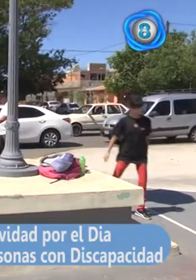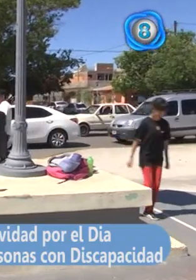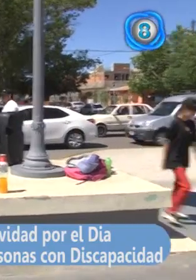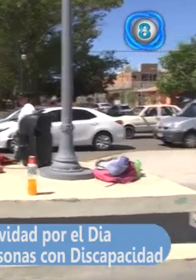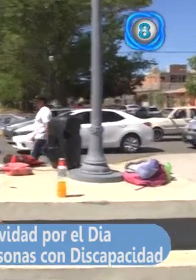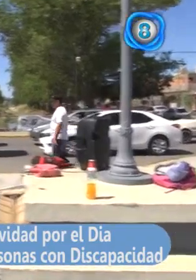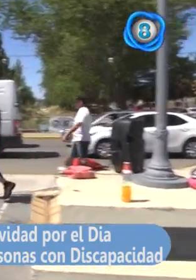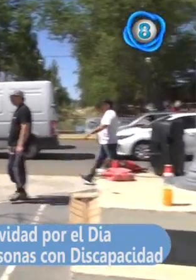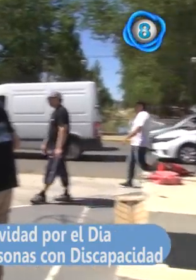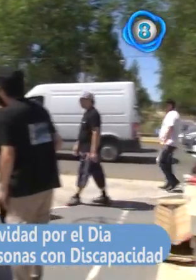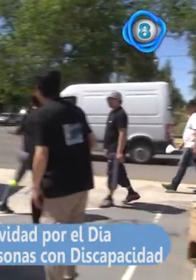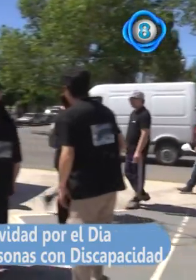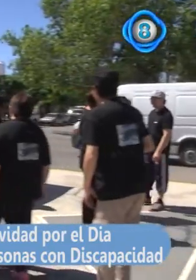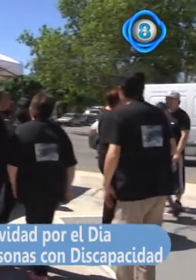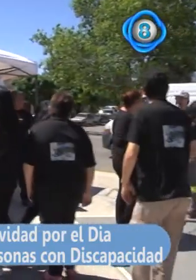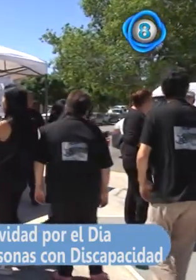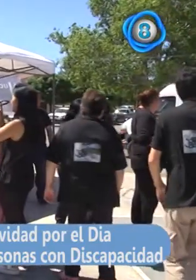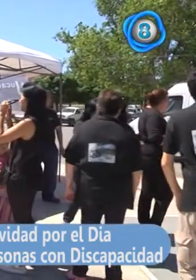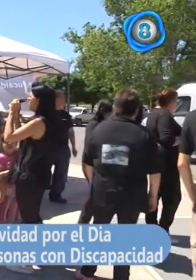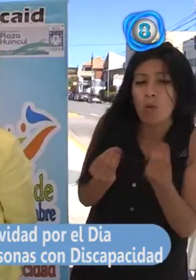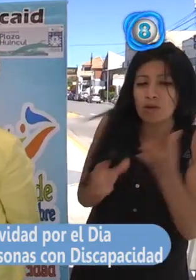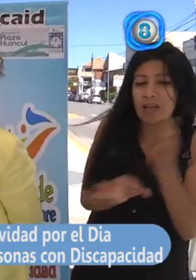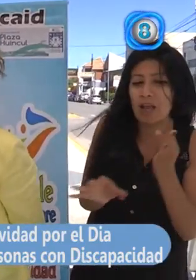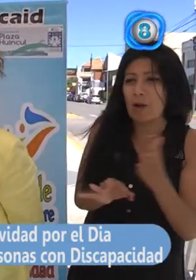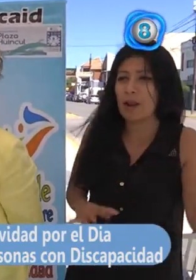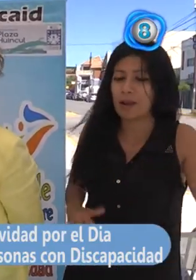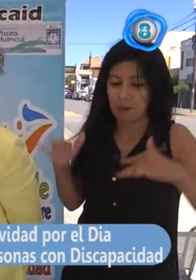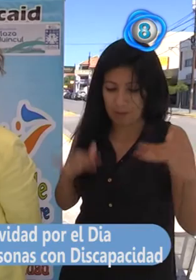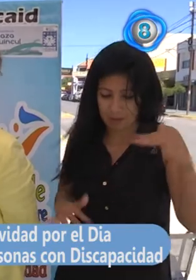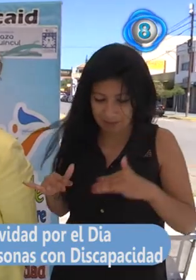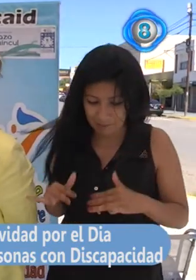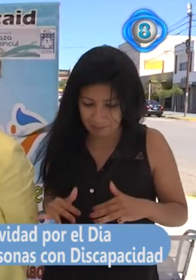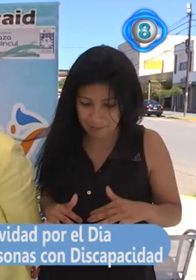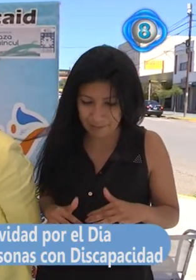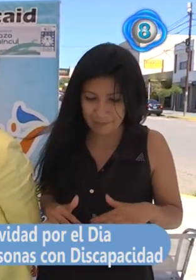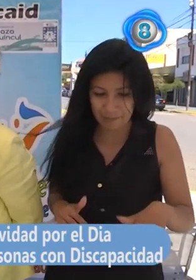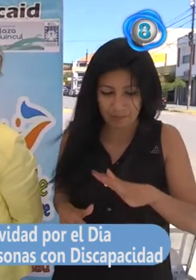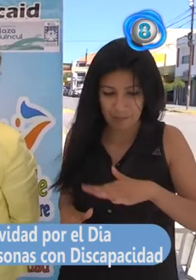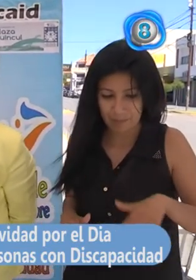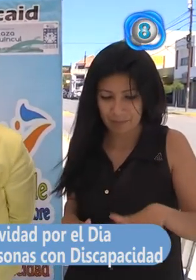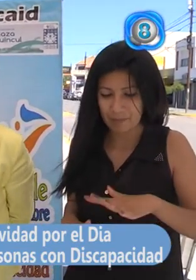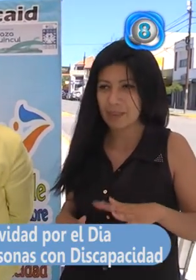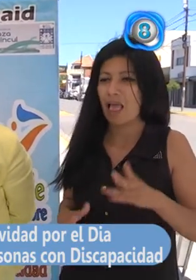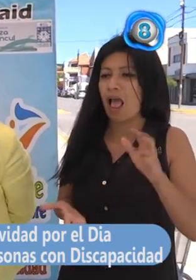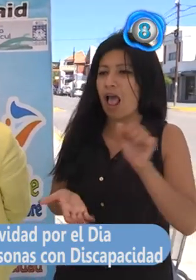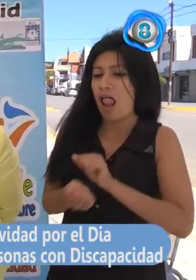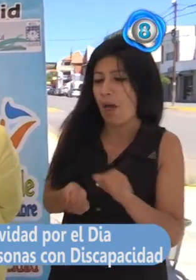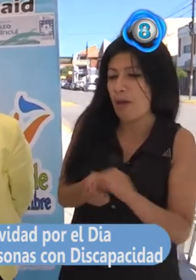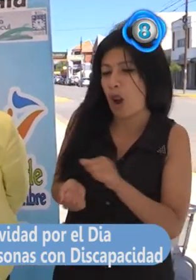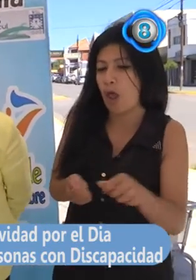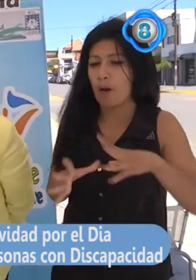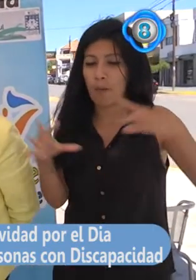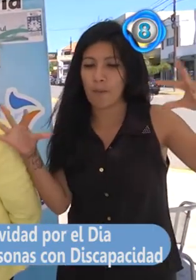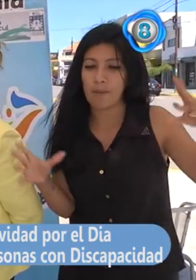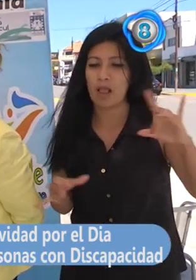donde han venido muchas escuelas a participar y lugares como el Lavadero Espumita,